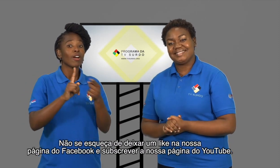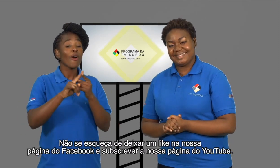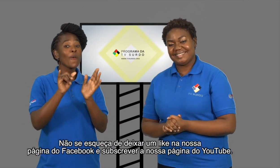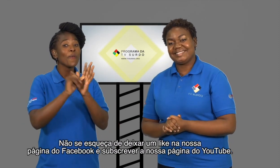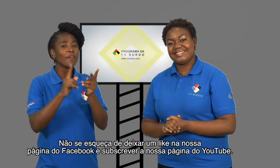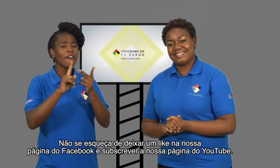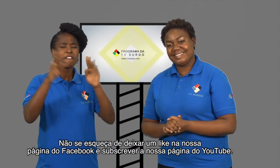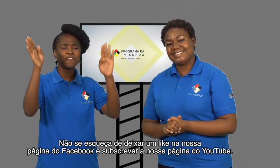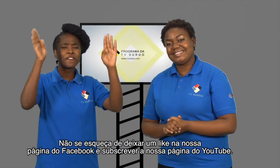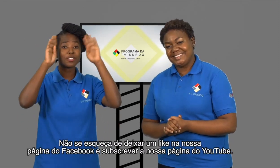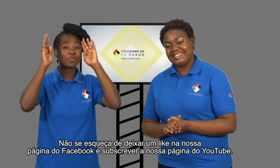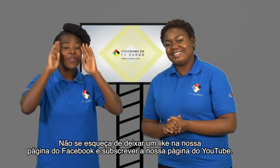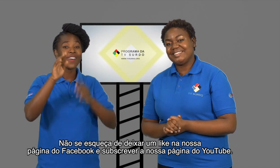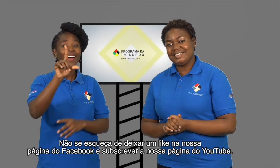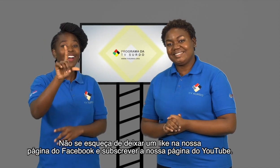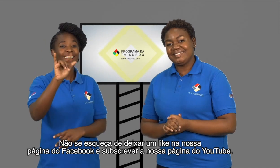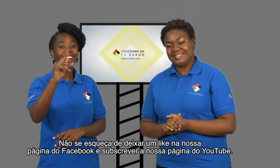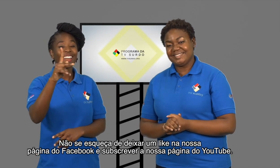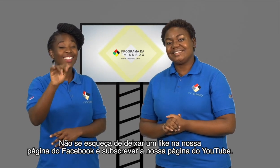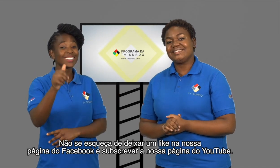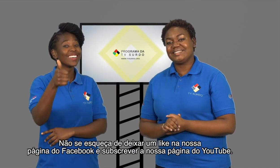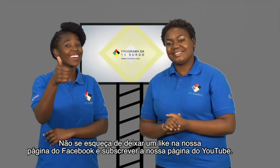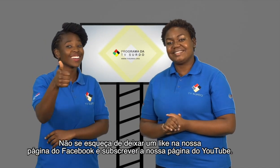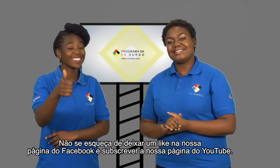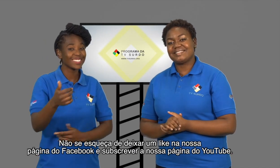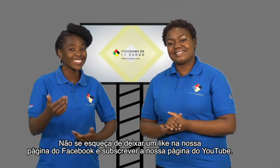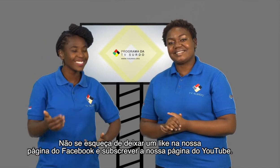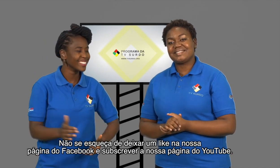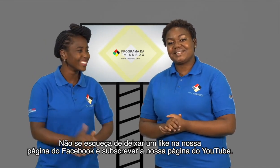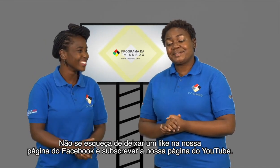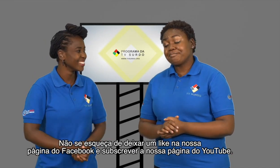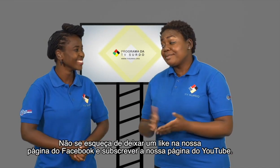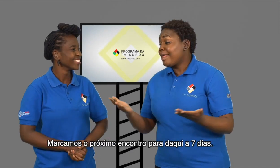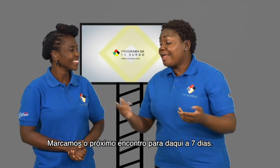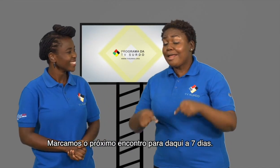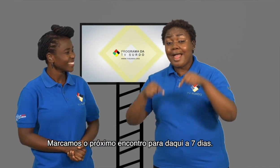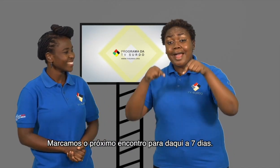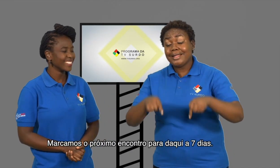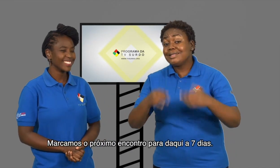nossa página do Facebook e subscrever a nossa página do YouTube.